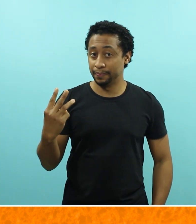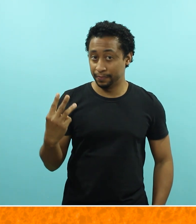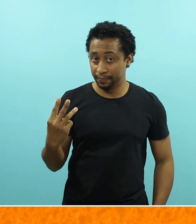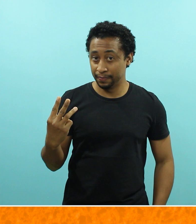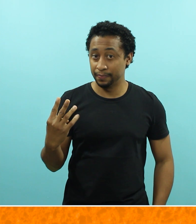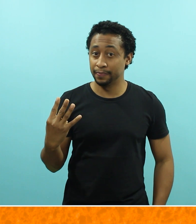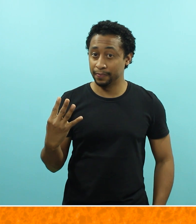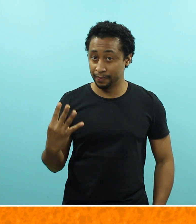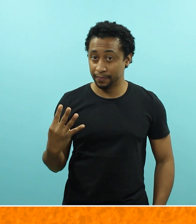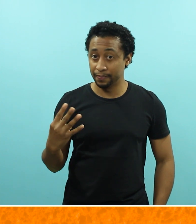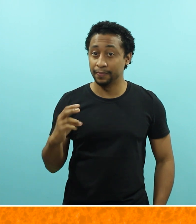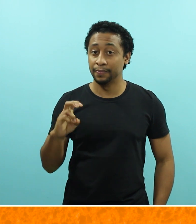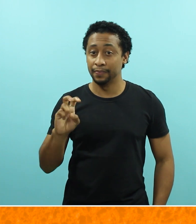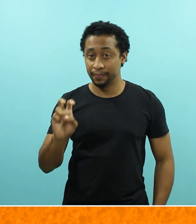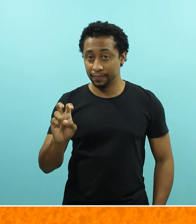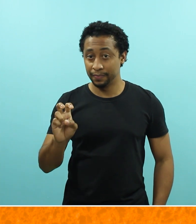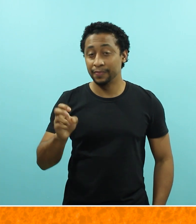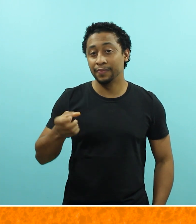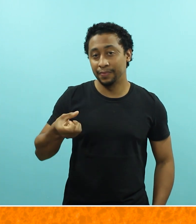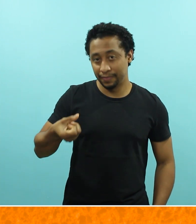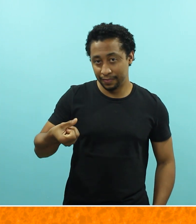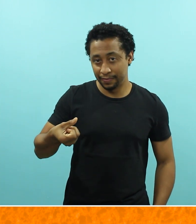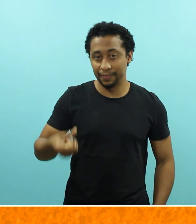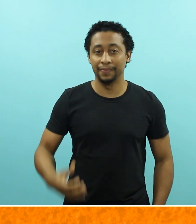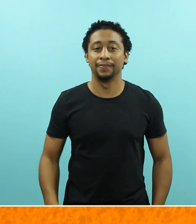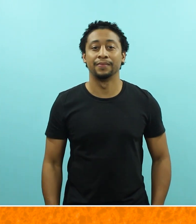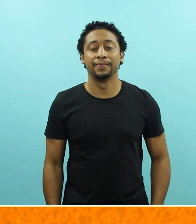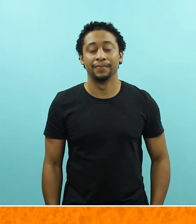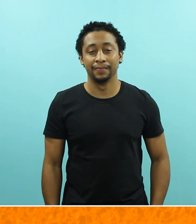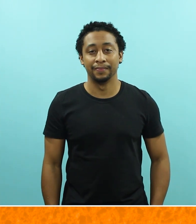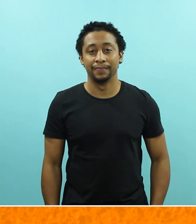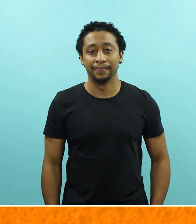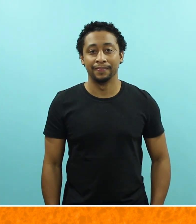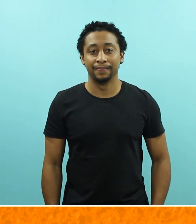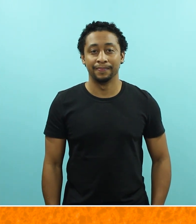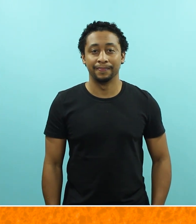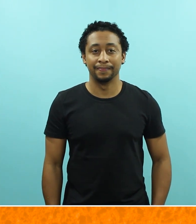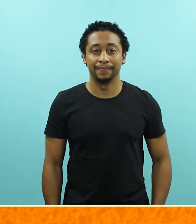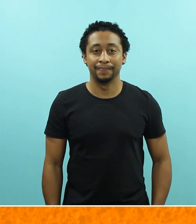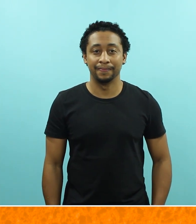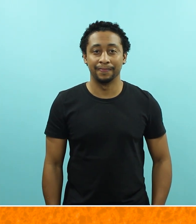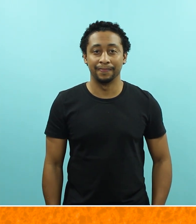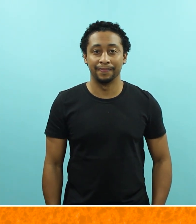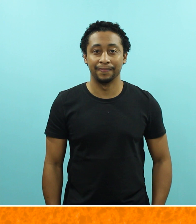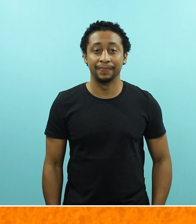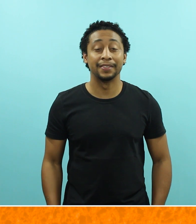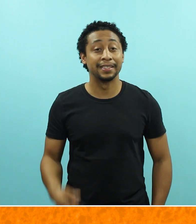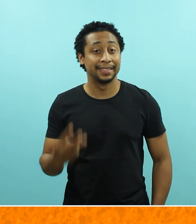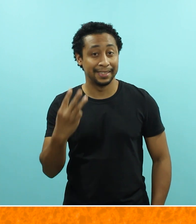2, 3, 4, 5, 6.